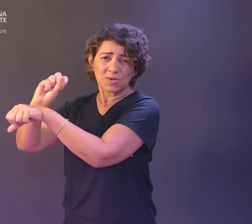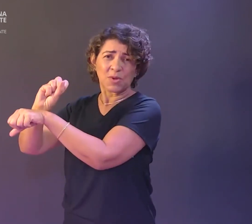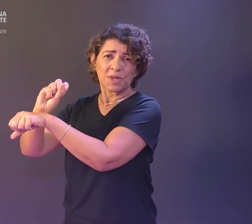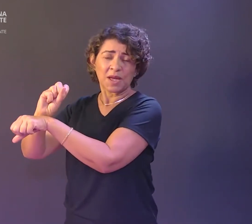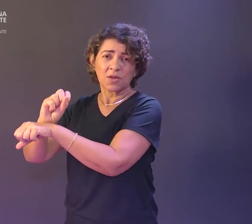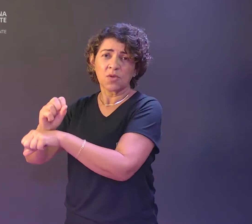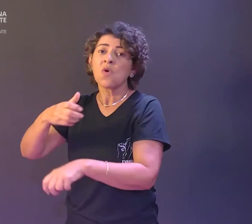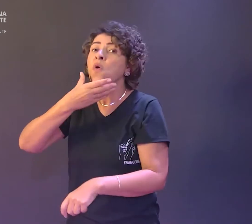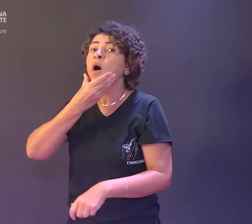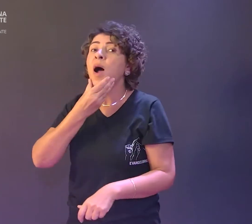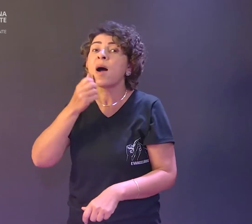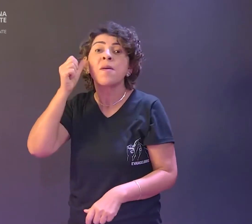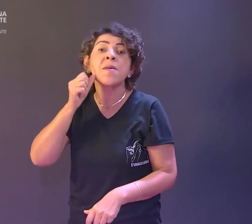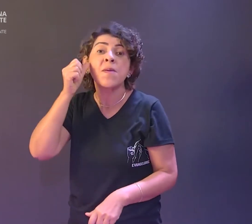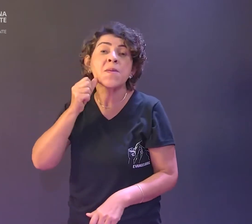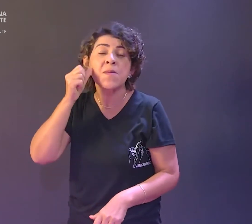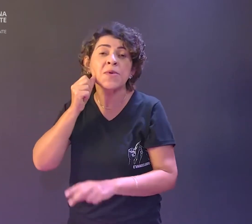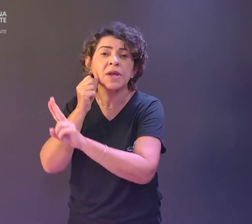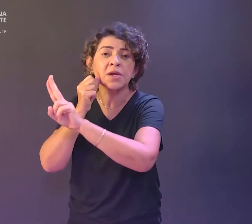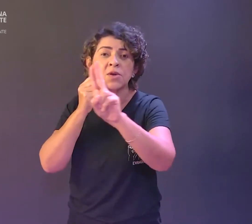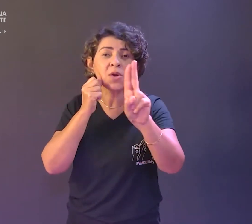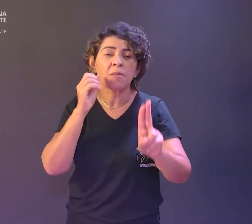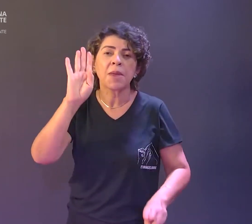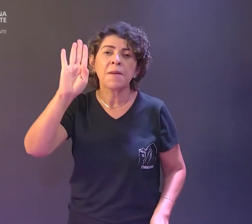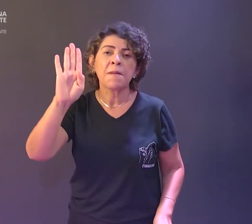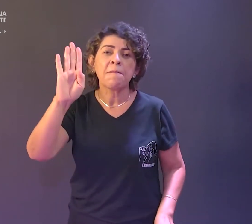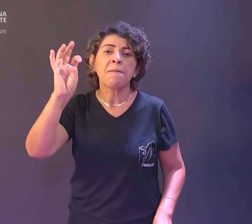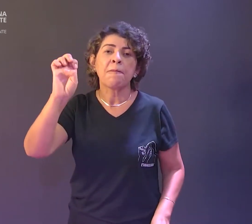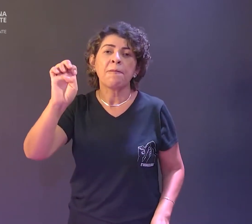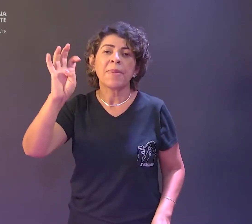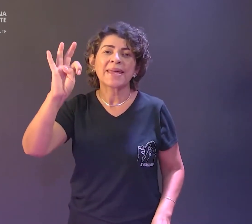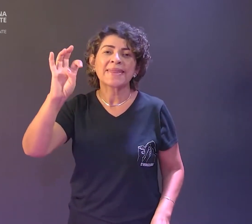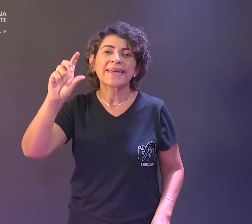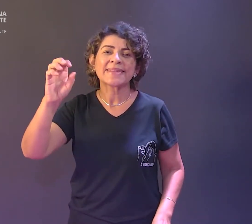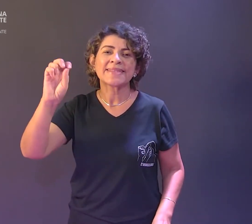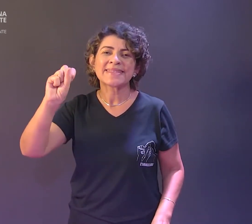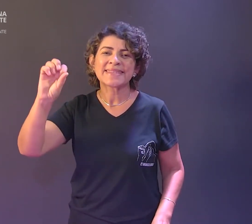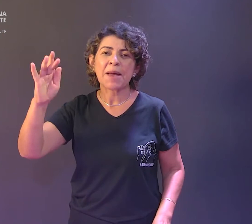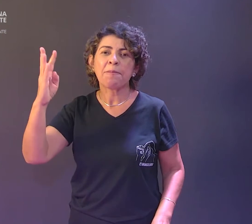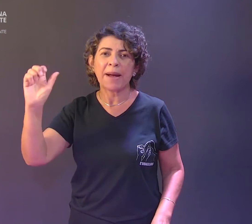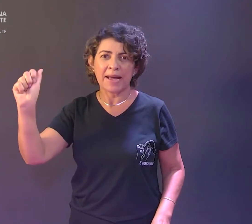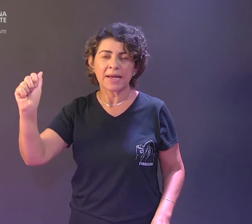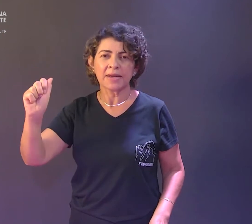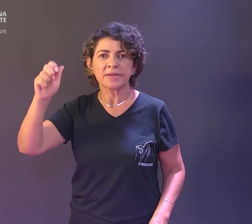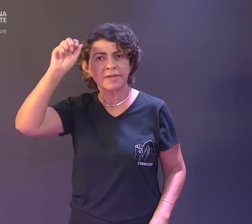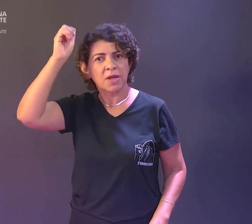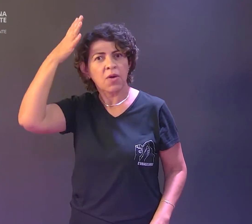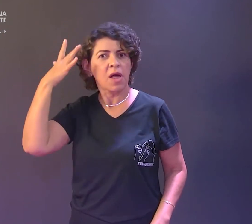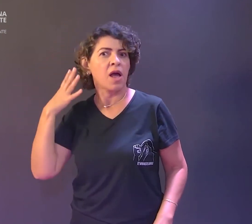banho, alimentou desejos carnais em sua mente, levando-o a elaborar um plano diabólico